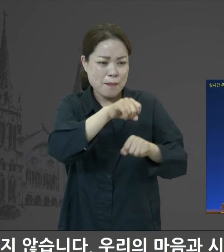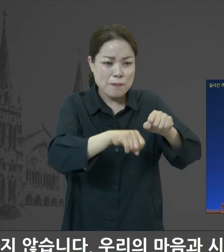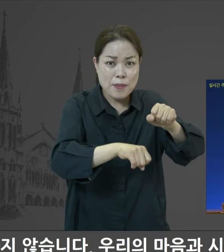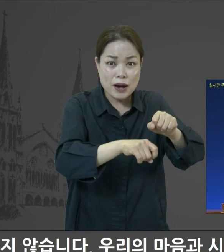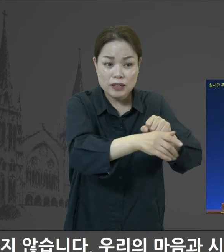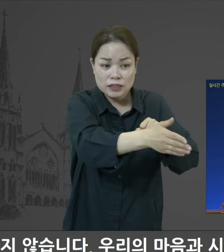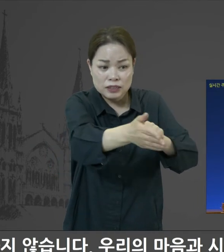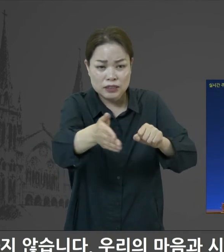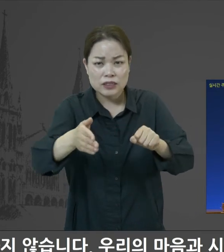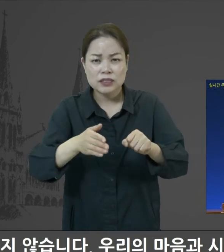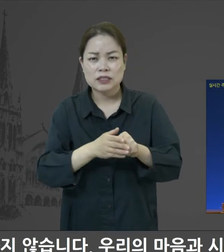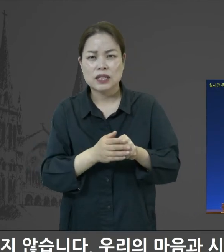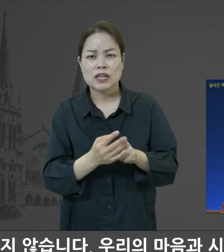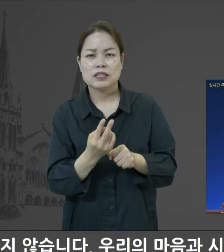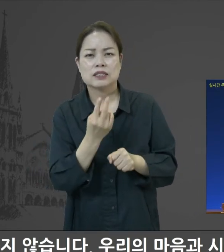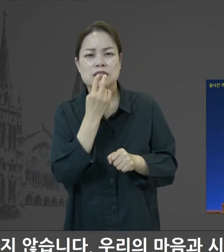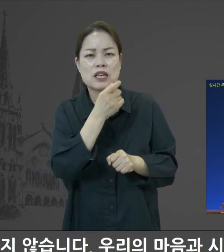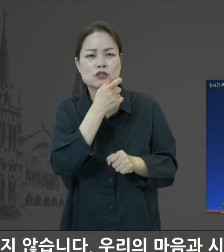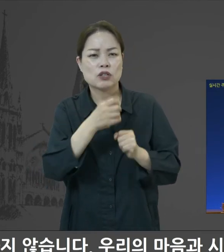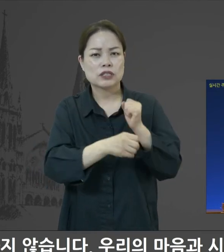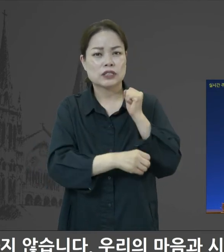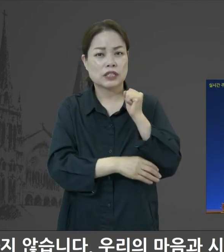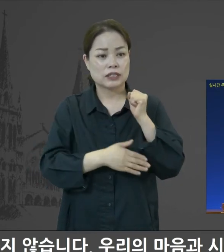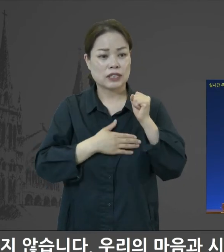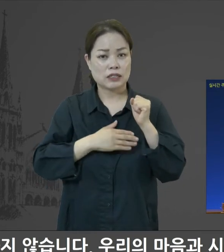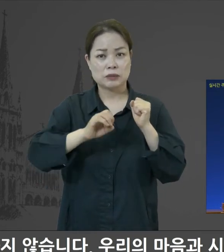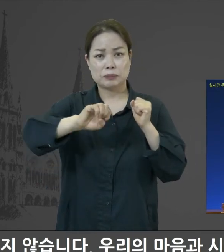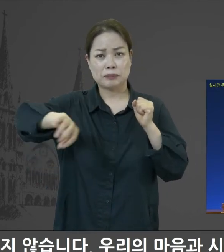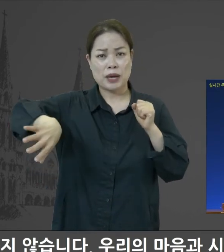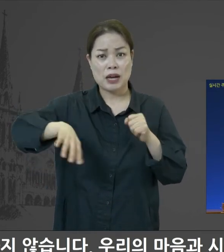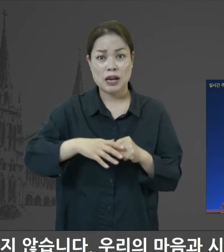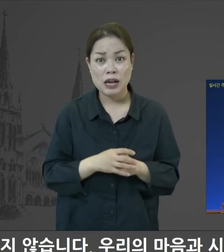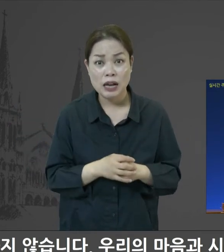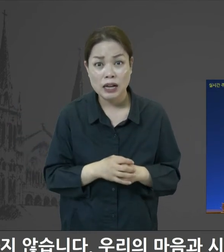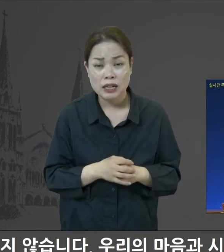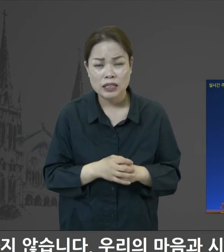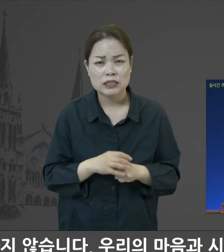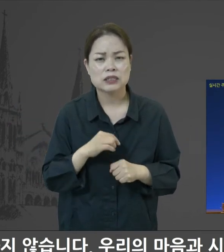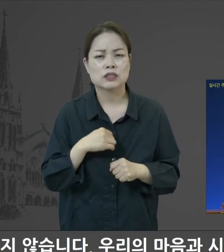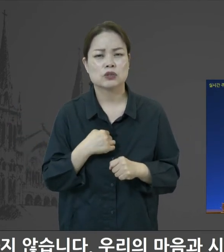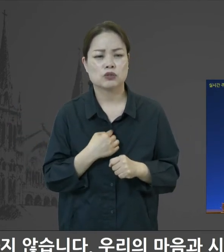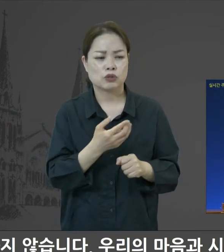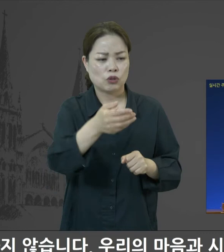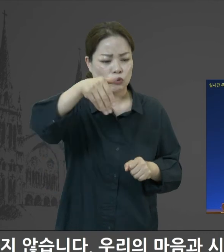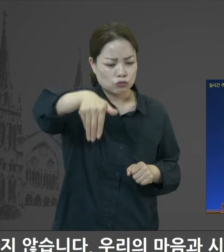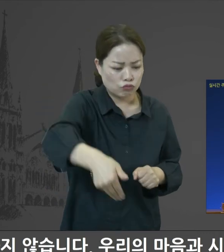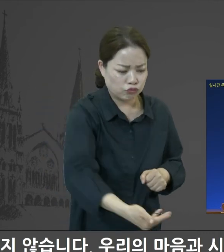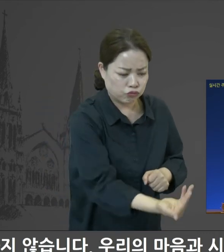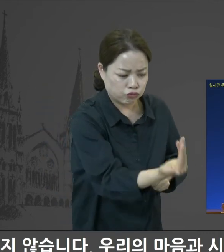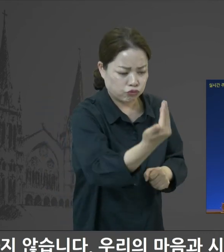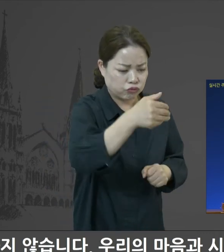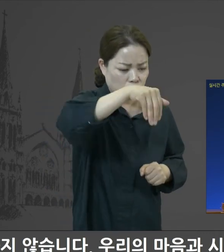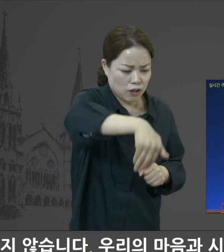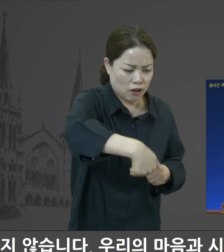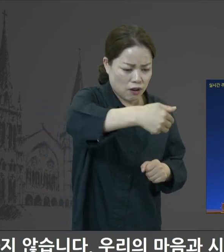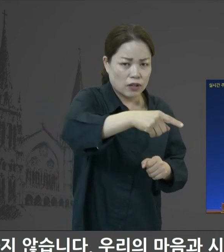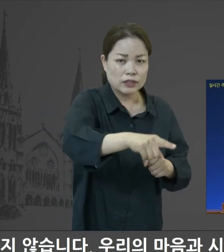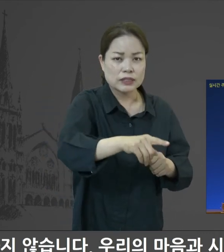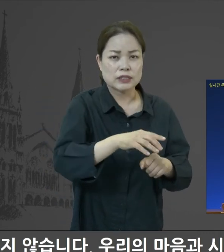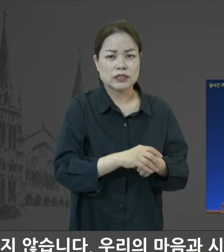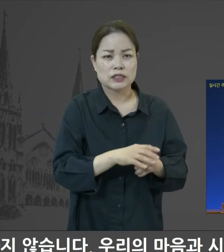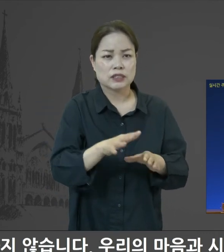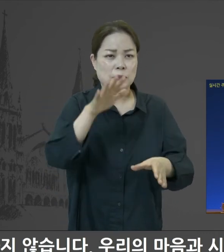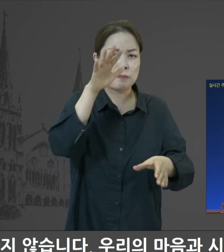곧 그들이 생수에 근원되는 나를 버린 것과 스스로 웅덩이를 판 것인데 그것은 그물을